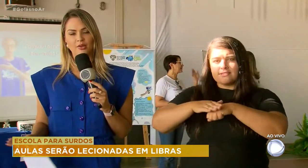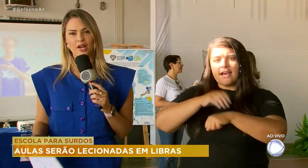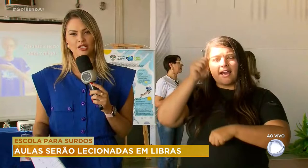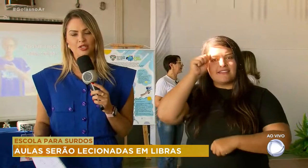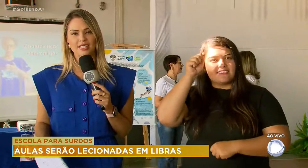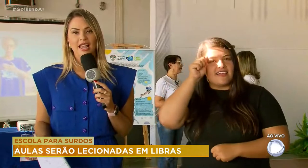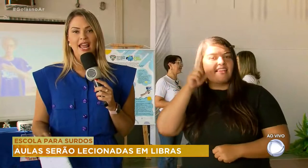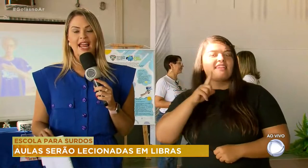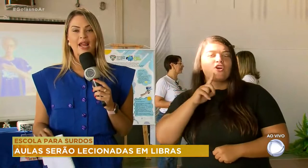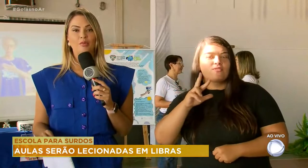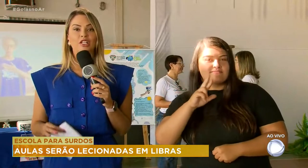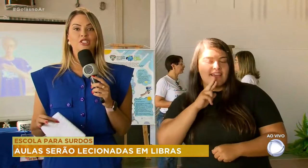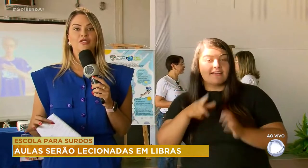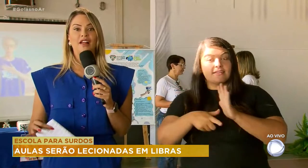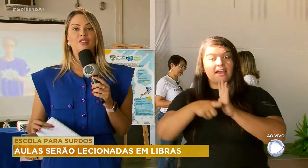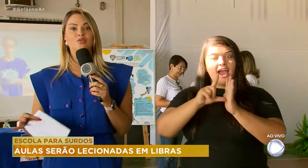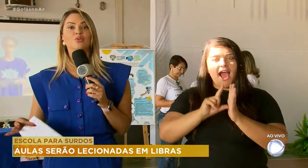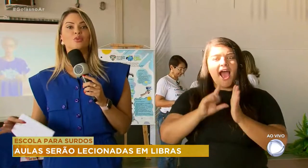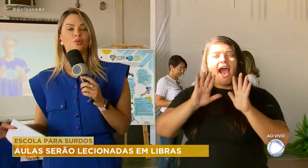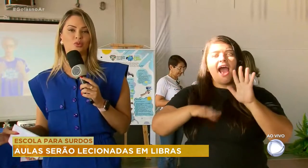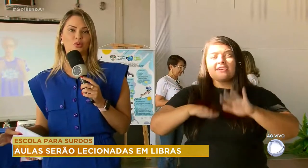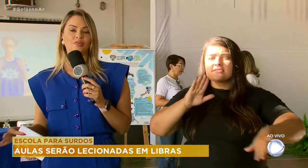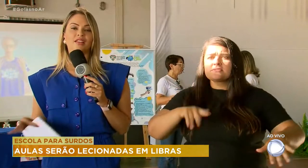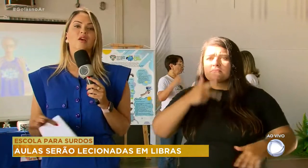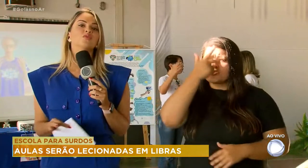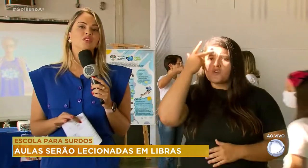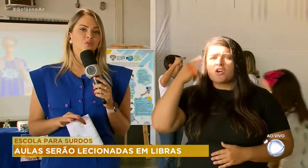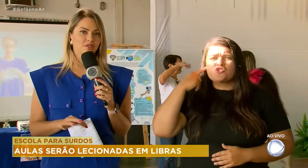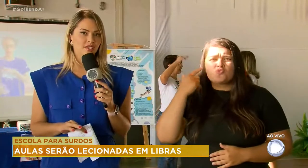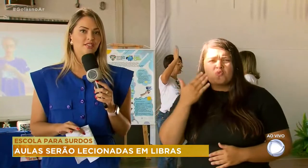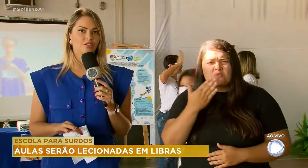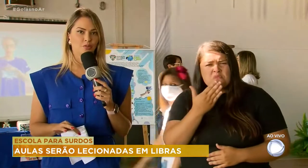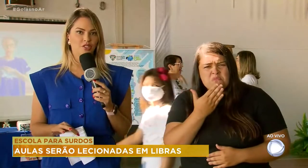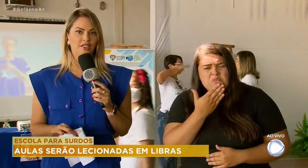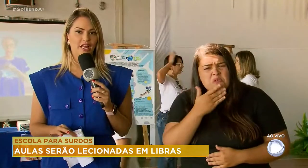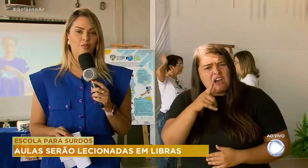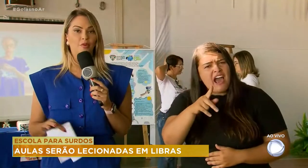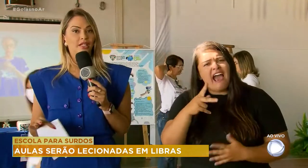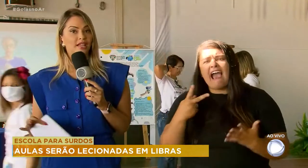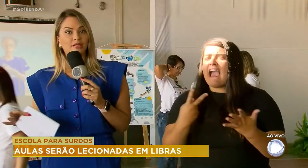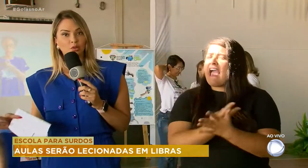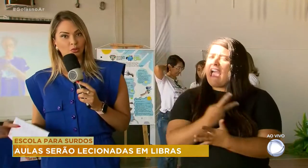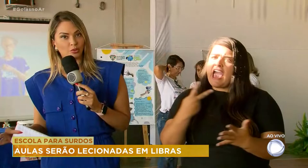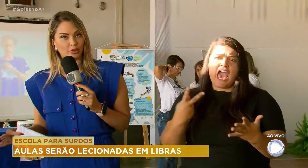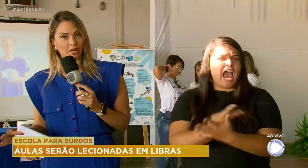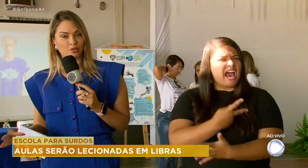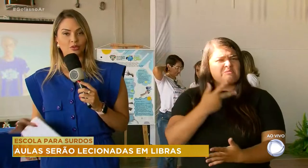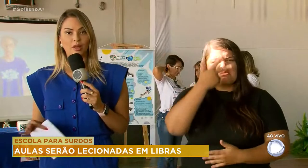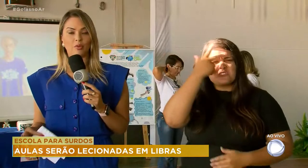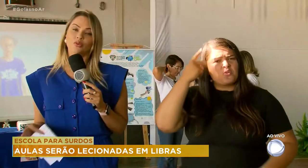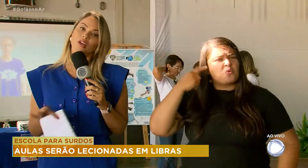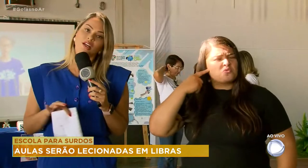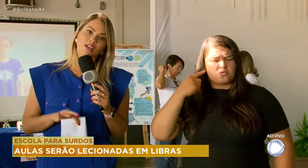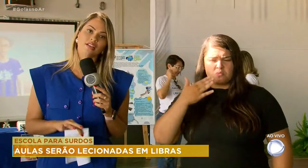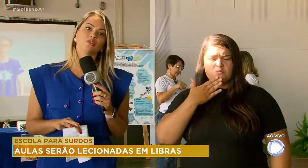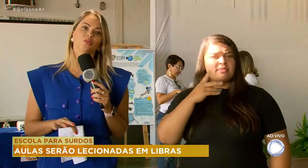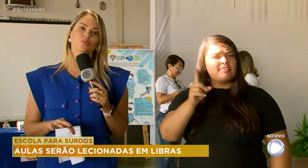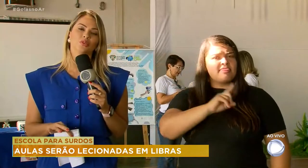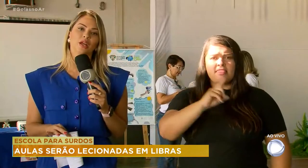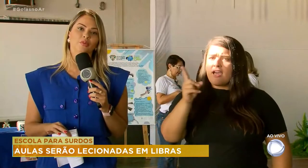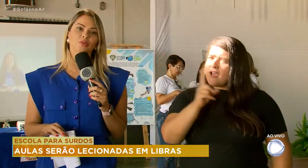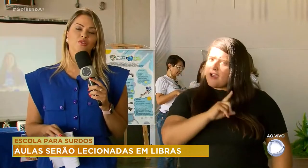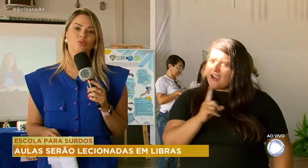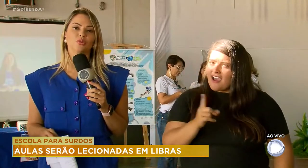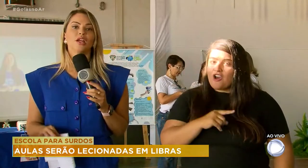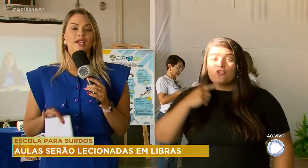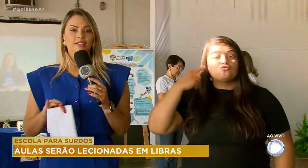e com o Leonardo antes, muita gente fala surdo-mudo, não se usa esse tipo de termo, porque nem todo mundo que é surdo é mudo e nem todo